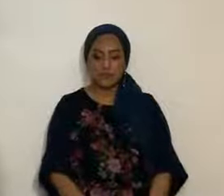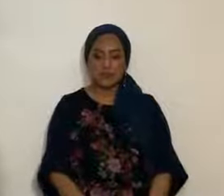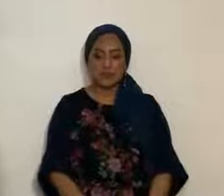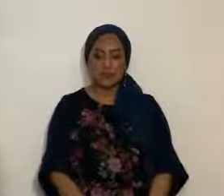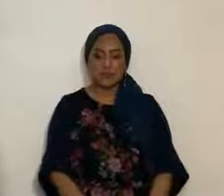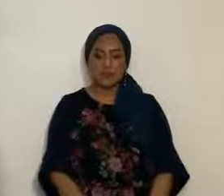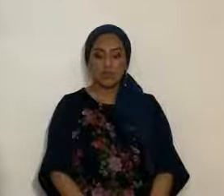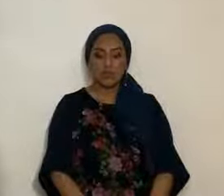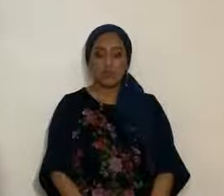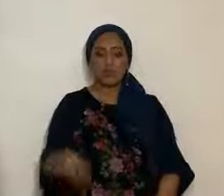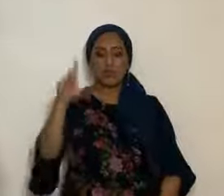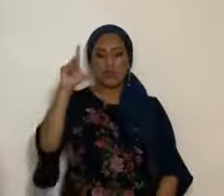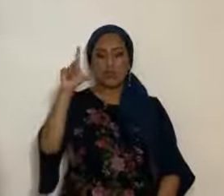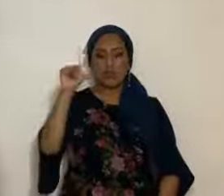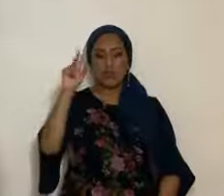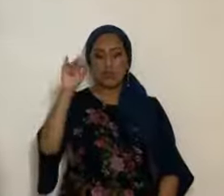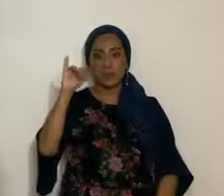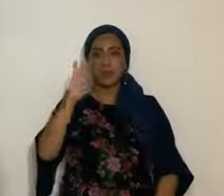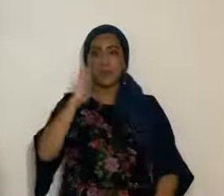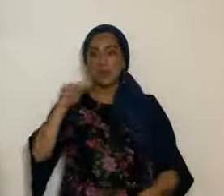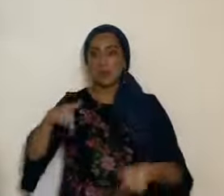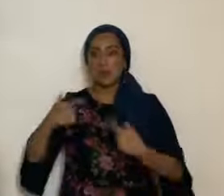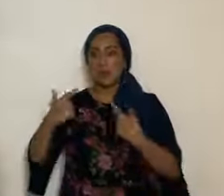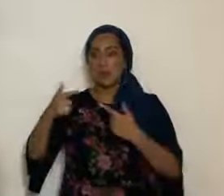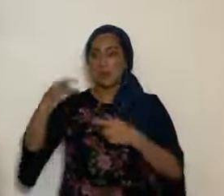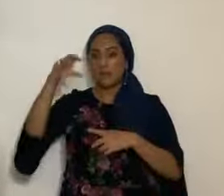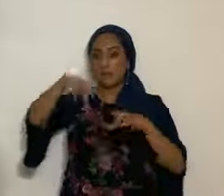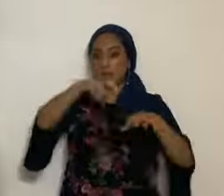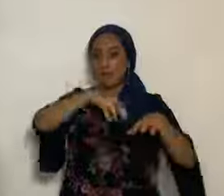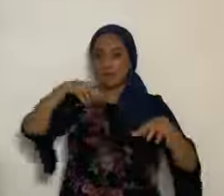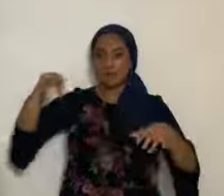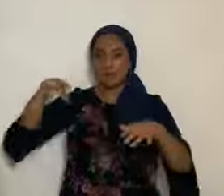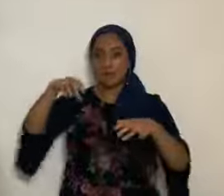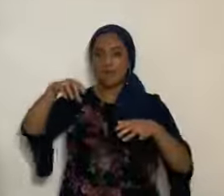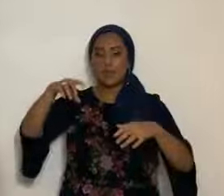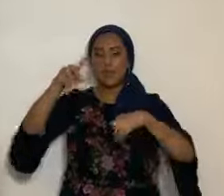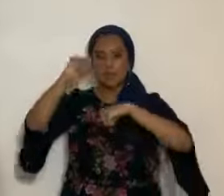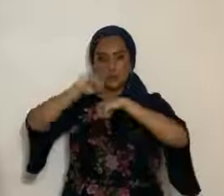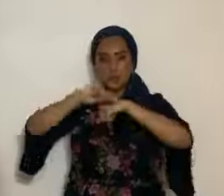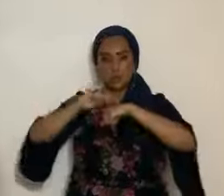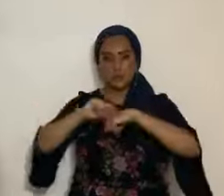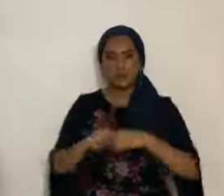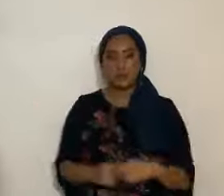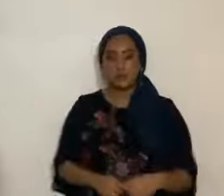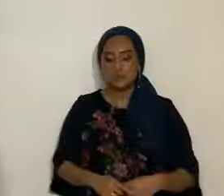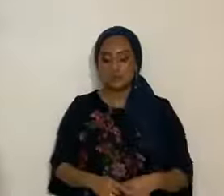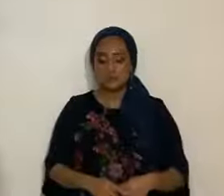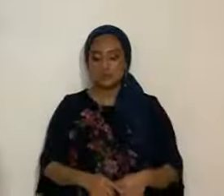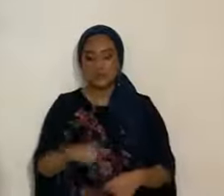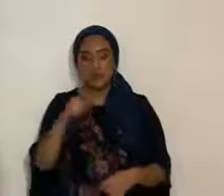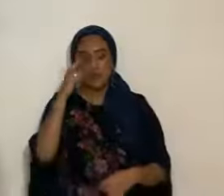los levitas acamparán alrededor del Mishkan de reunión, del testimonio, para que no haya ira sobre